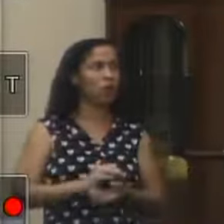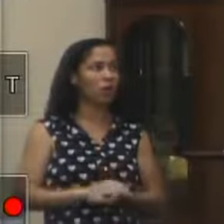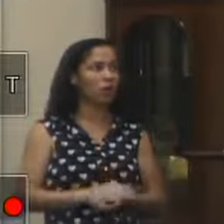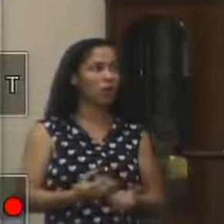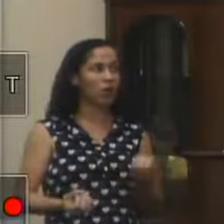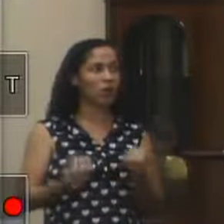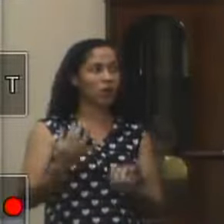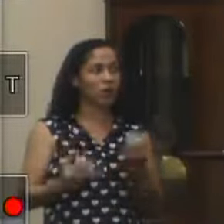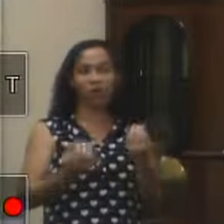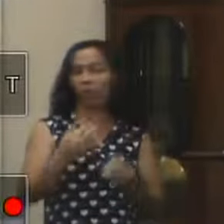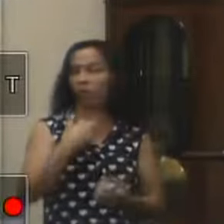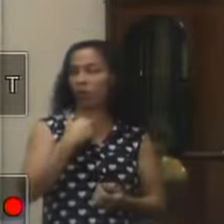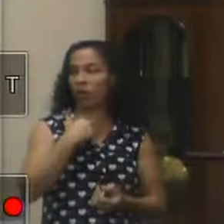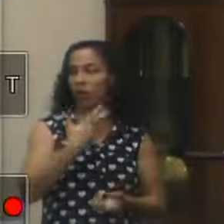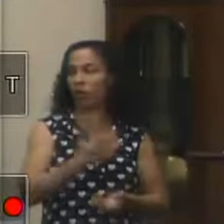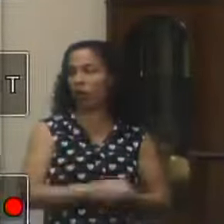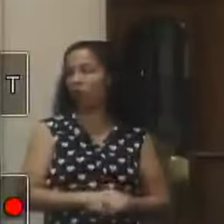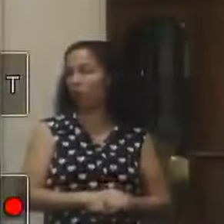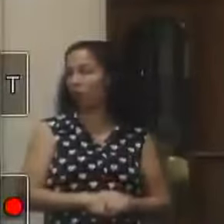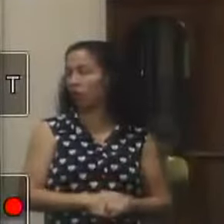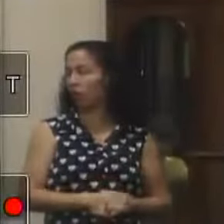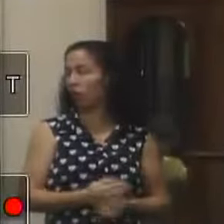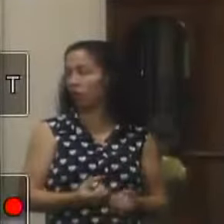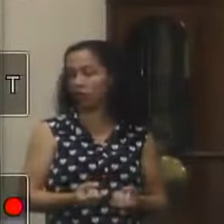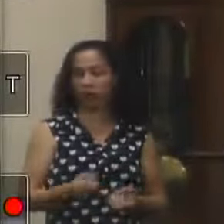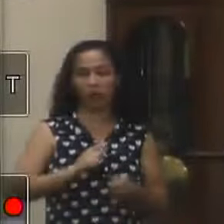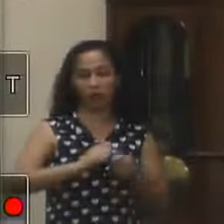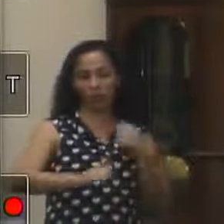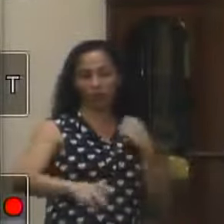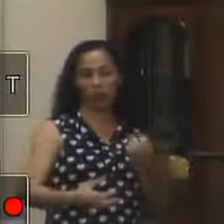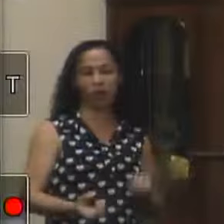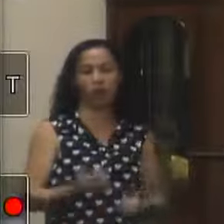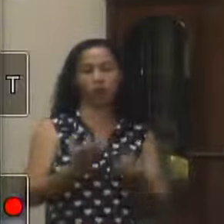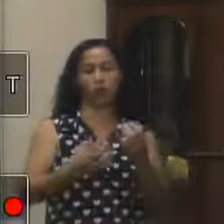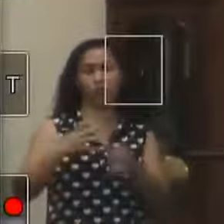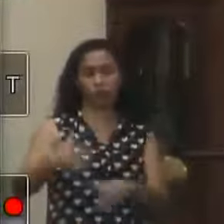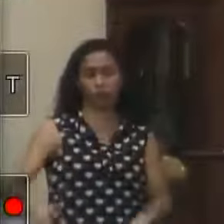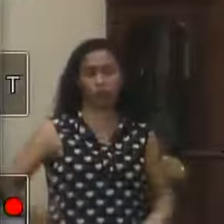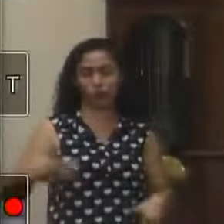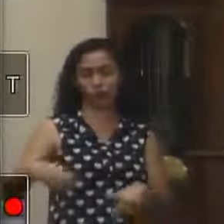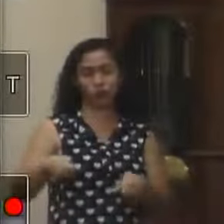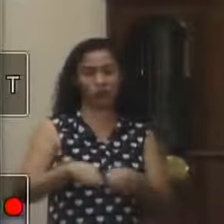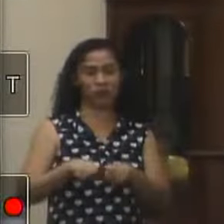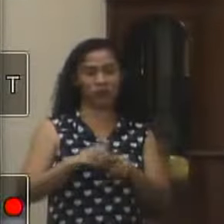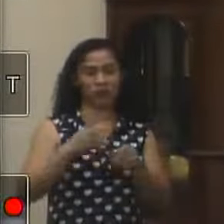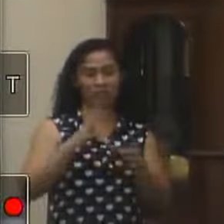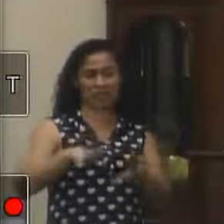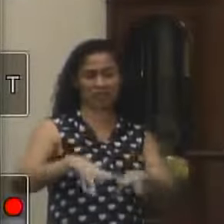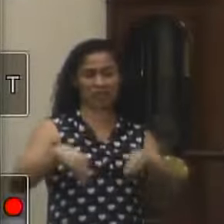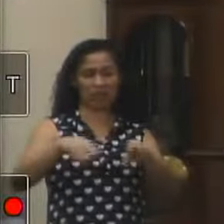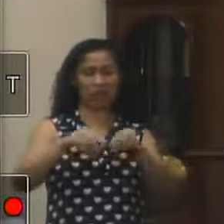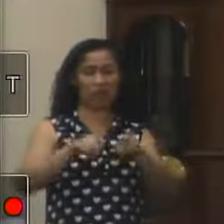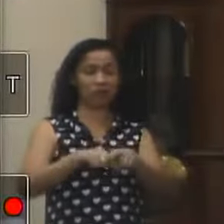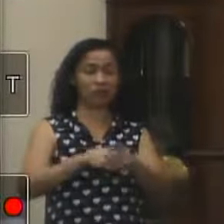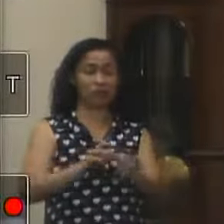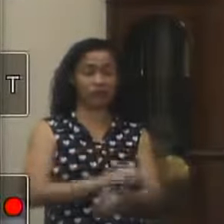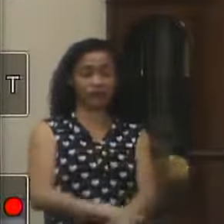fogo ali, que não pode ter o fogo, entendeu? Porque eles jogam pneu, joga de um a tudo lá. Jogam terra, então eu acho